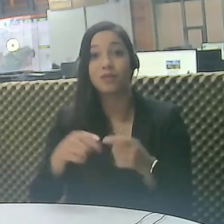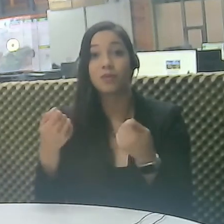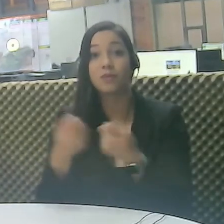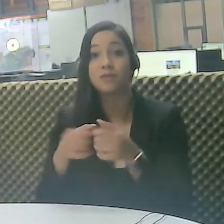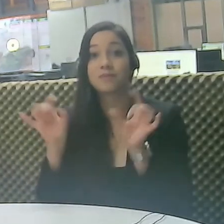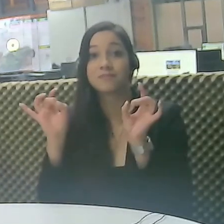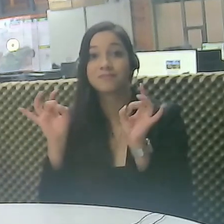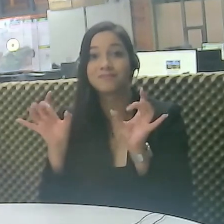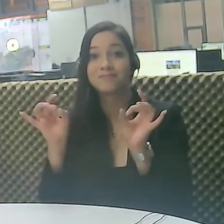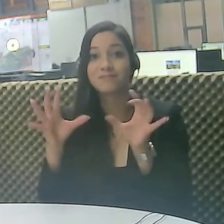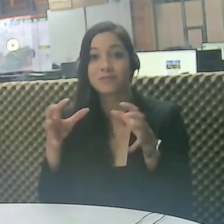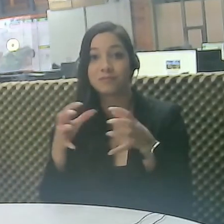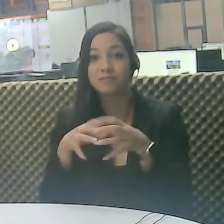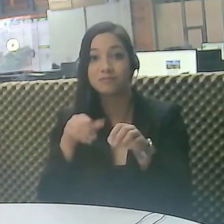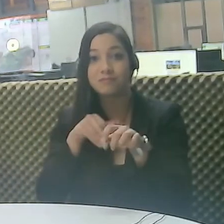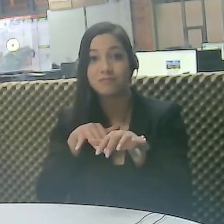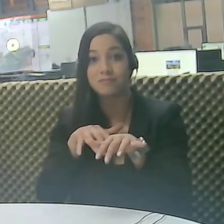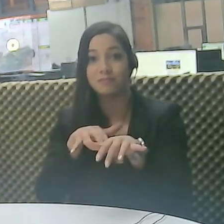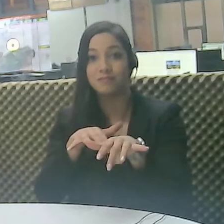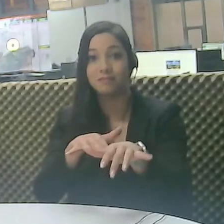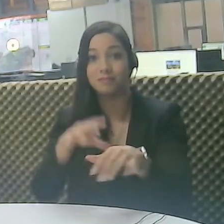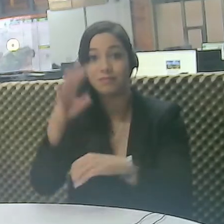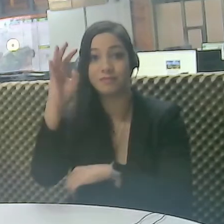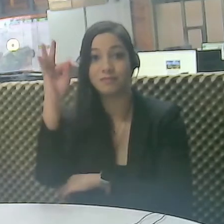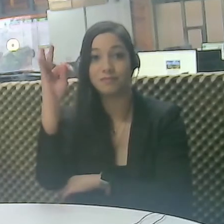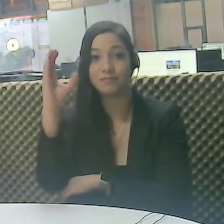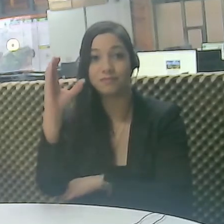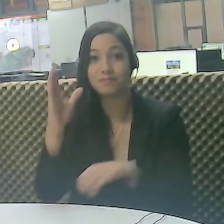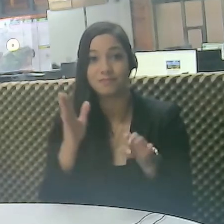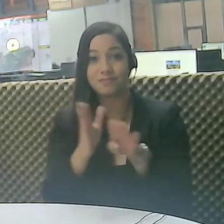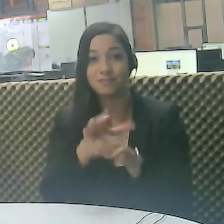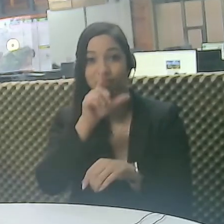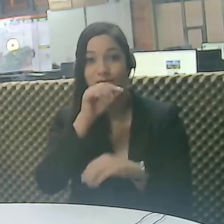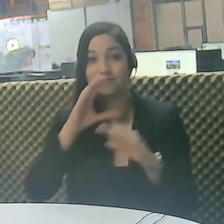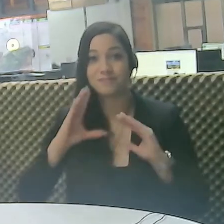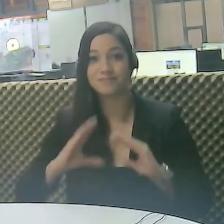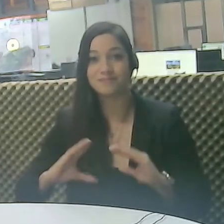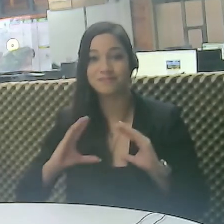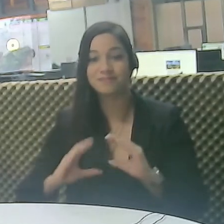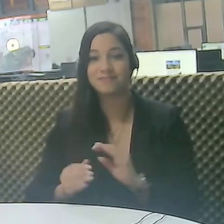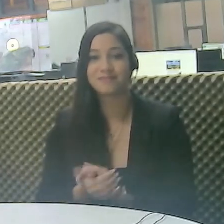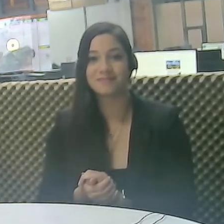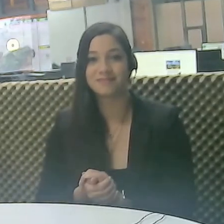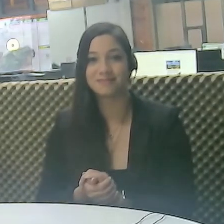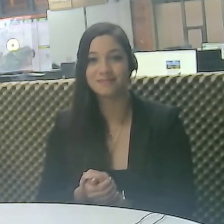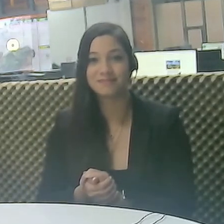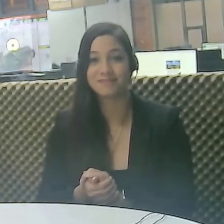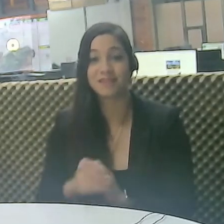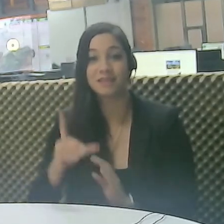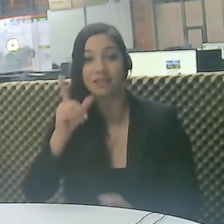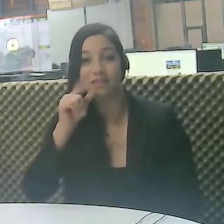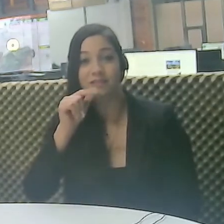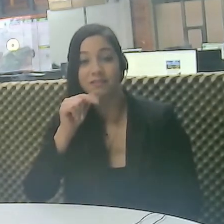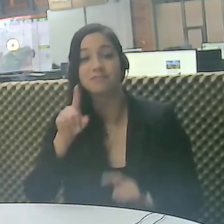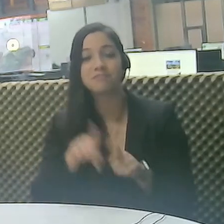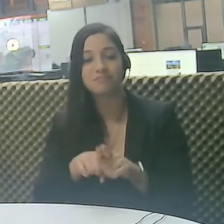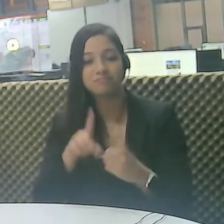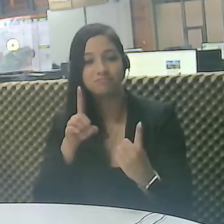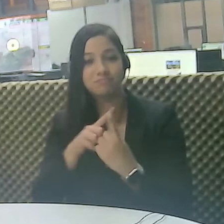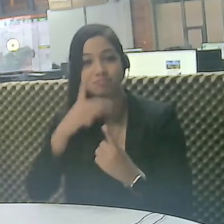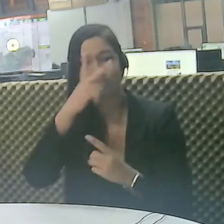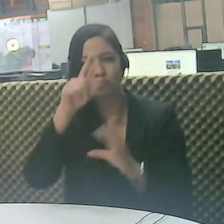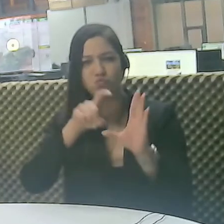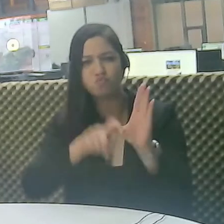de transporte coletivo, fazendo o trajeto Terminal Central Arena Sabiazinho. O DEMAI também atendeu quem estava com